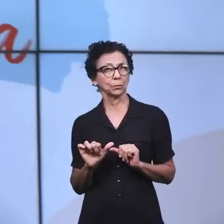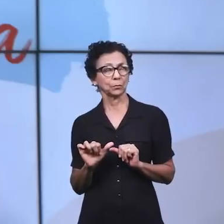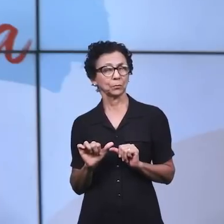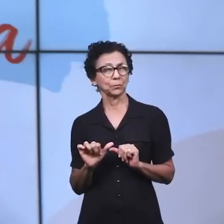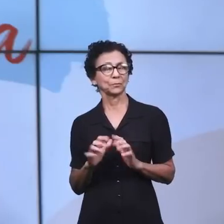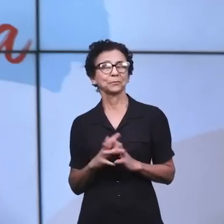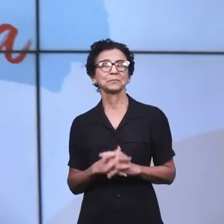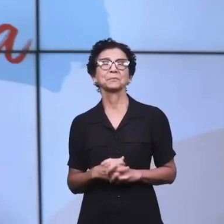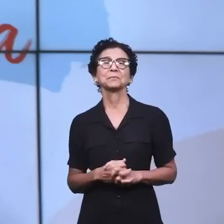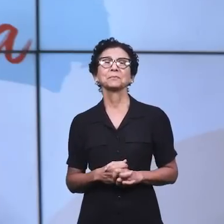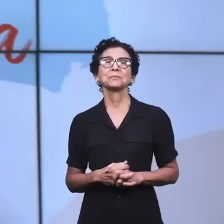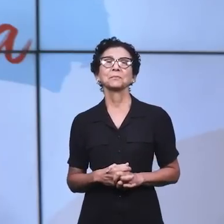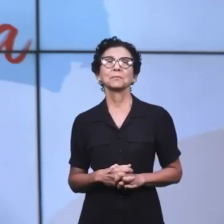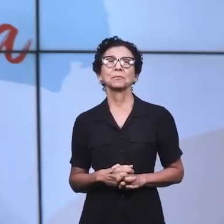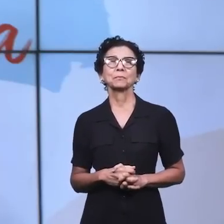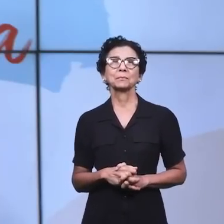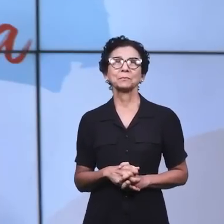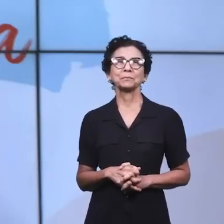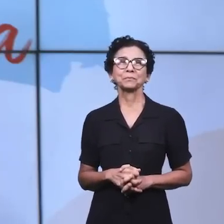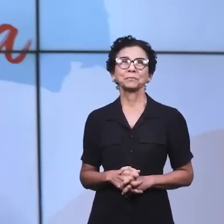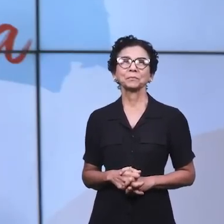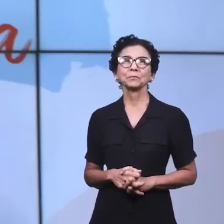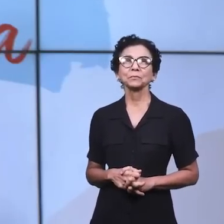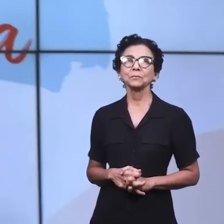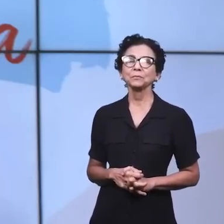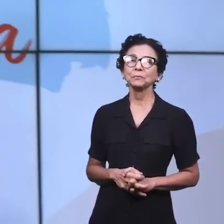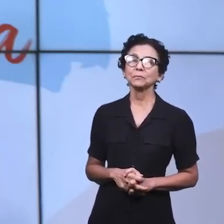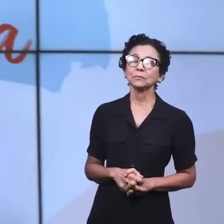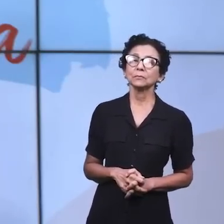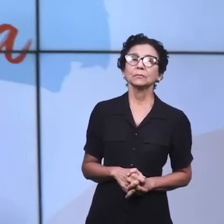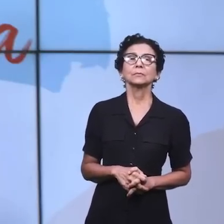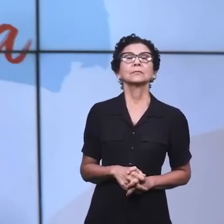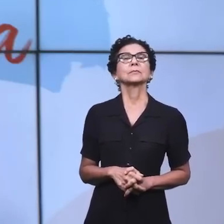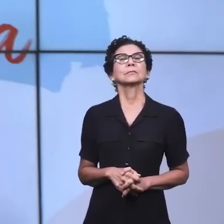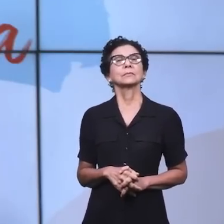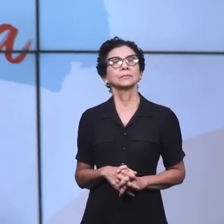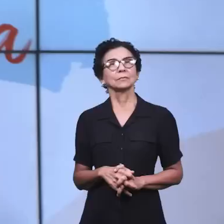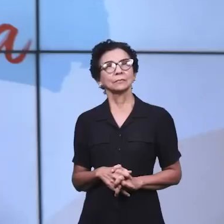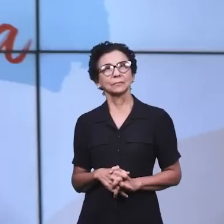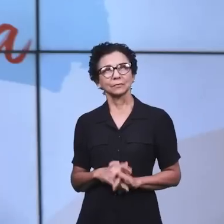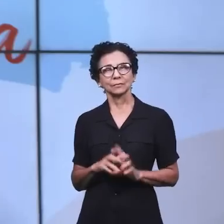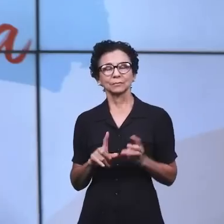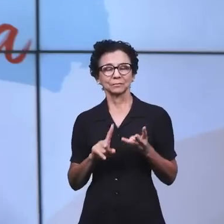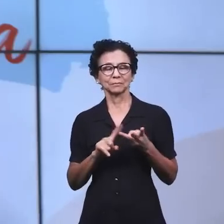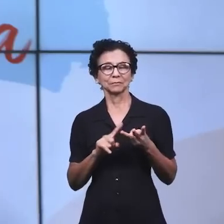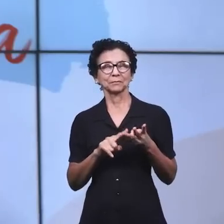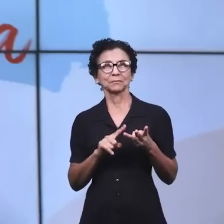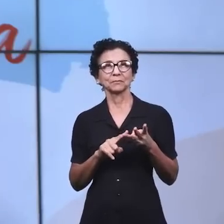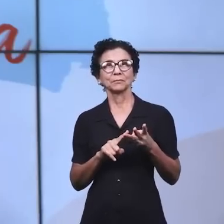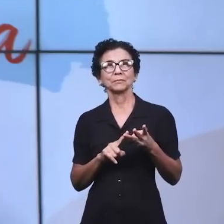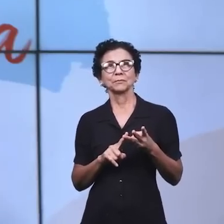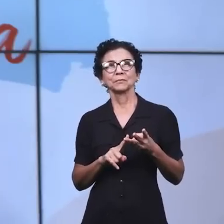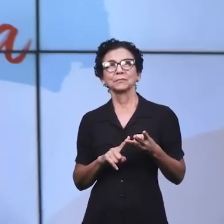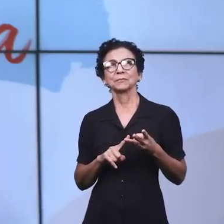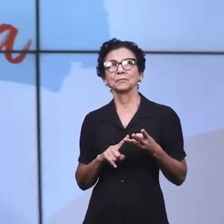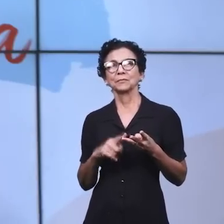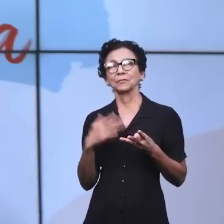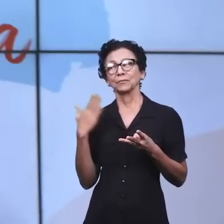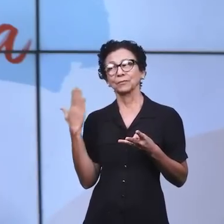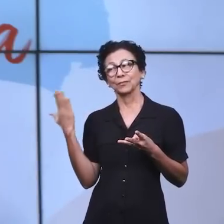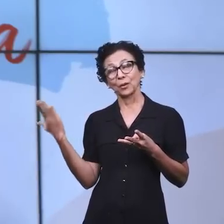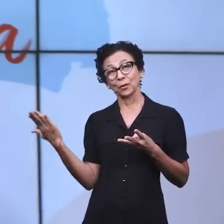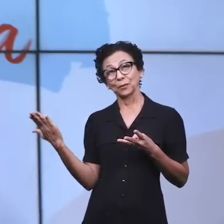A novamente. E com o tempo, eles foram realizando azul, azul, azul e hoje, ó, é